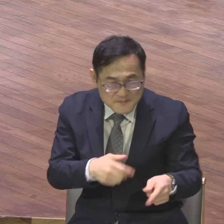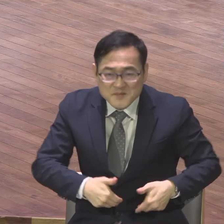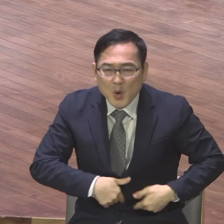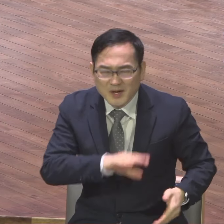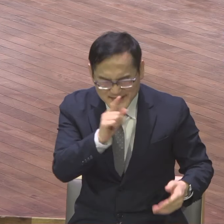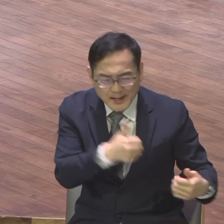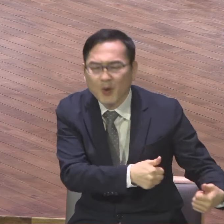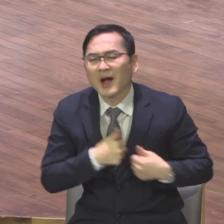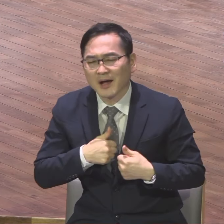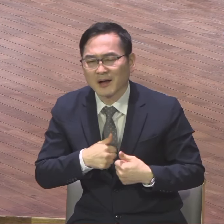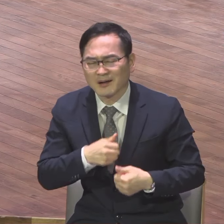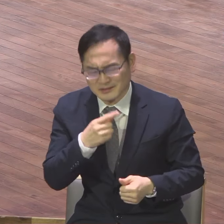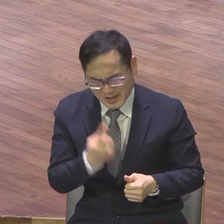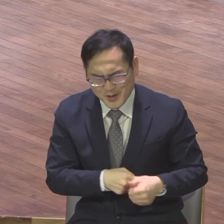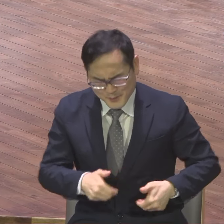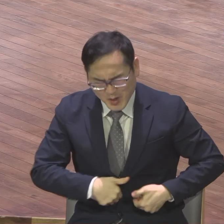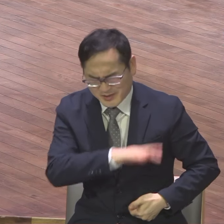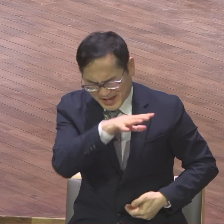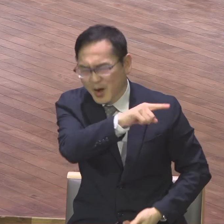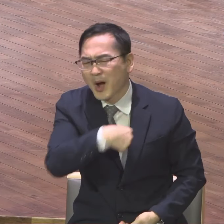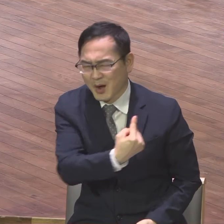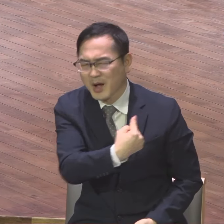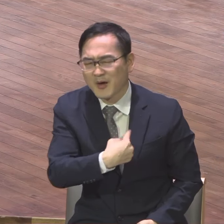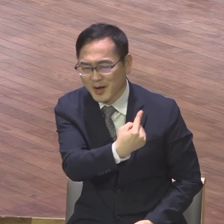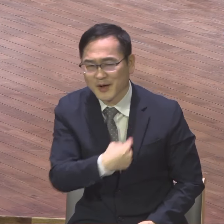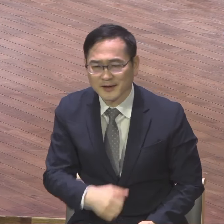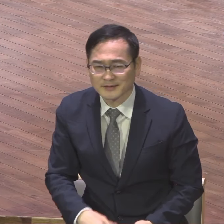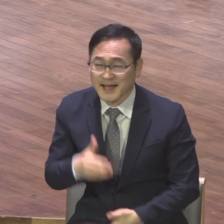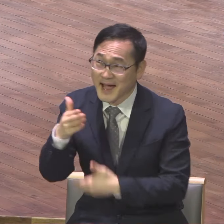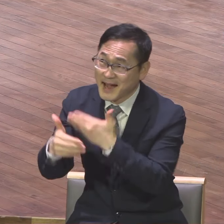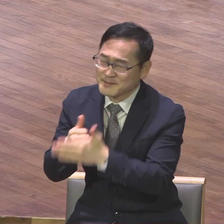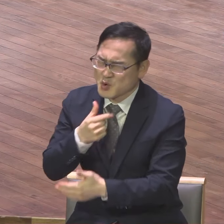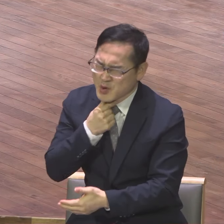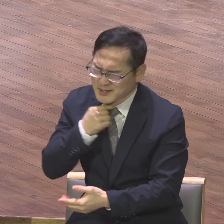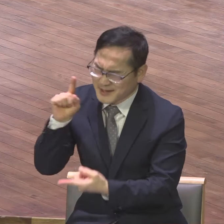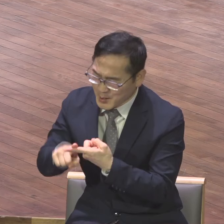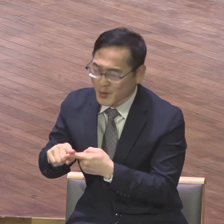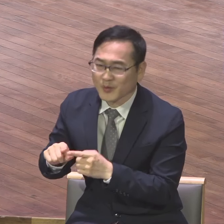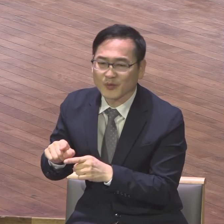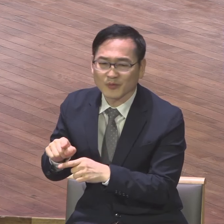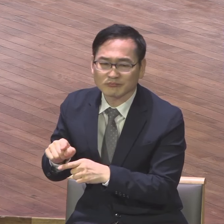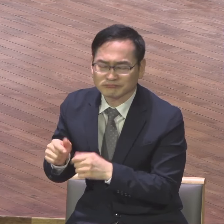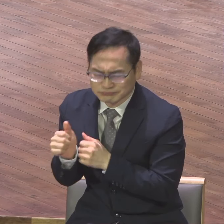말하면 하나님의 나라와 의를 구하는 삶을 살게 되면